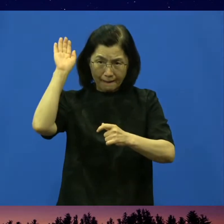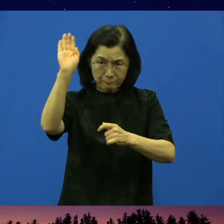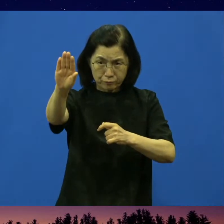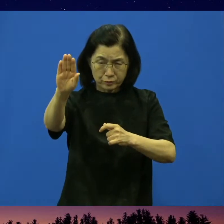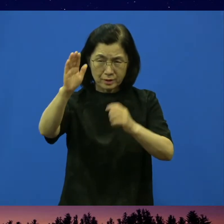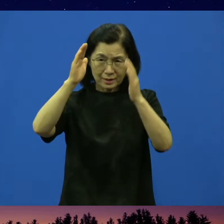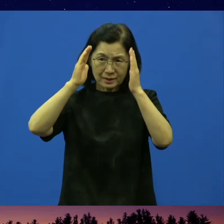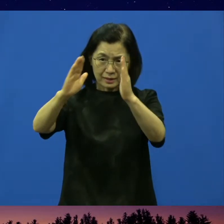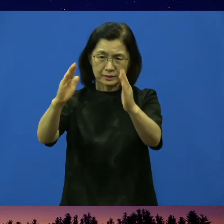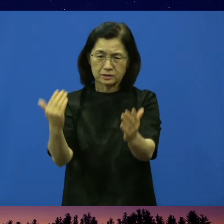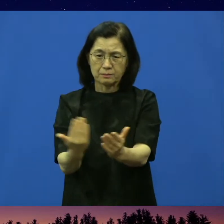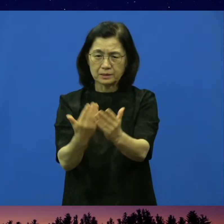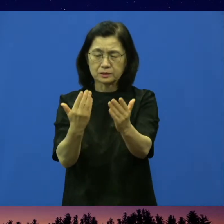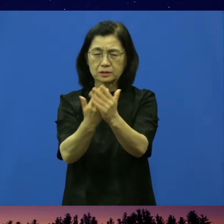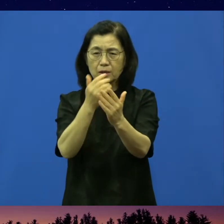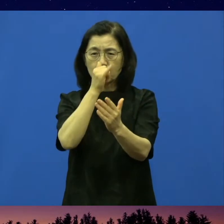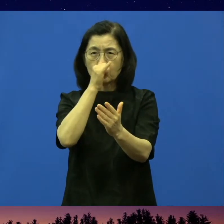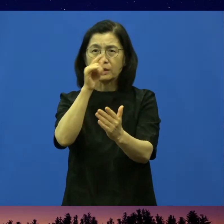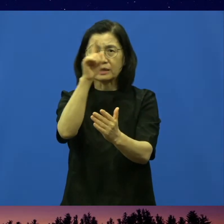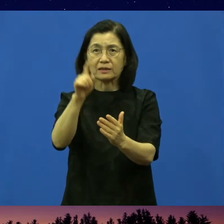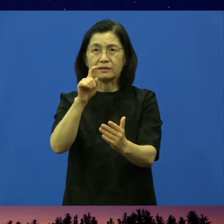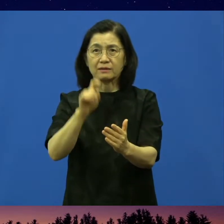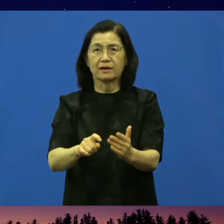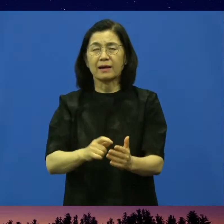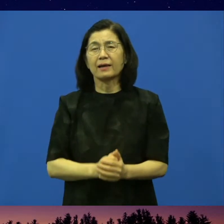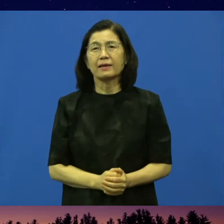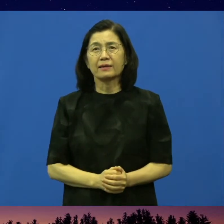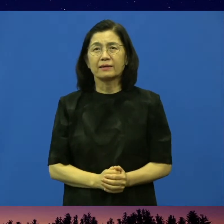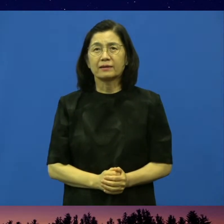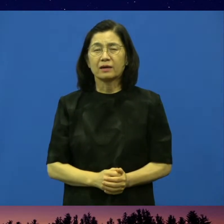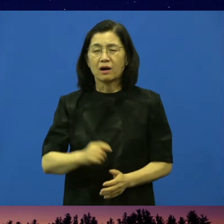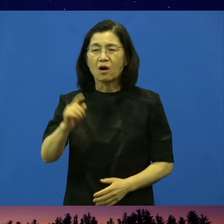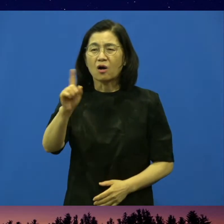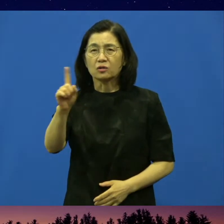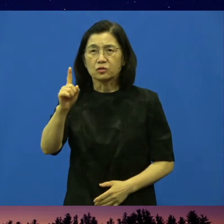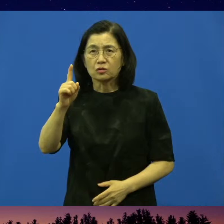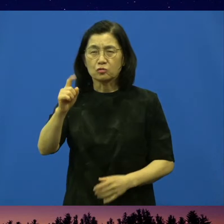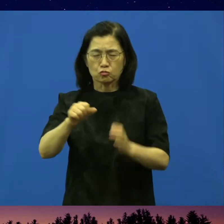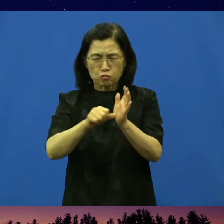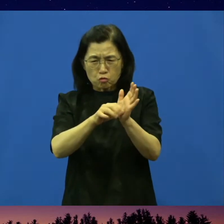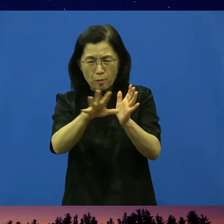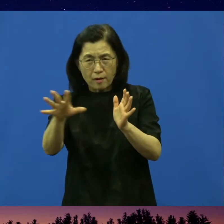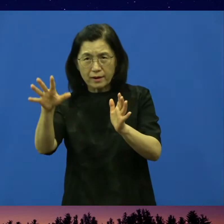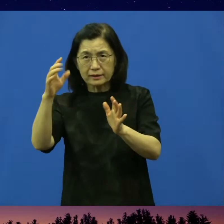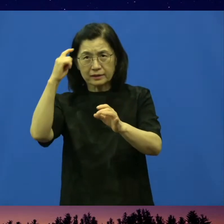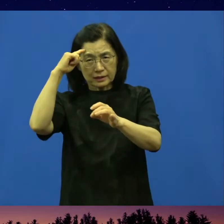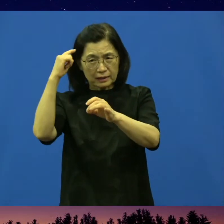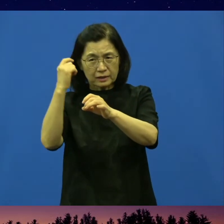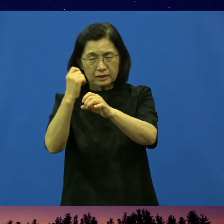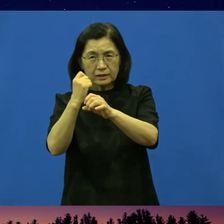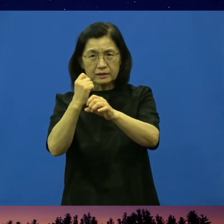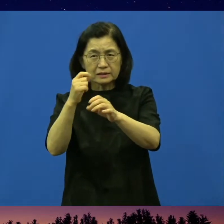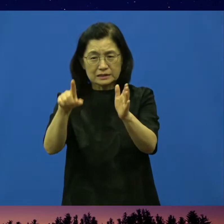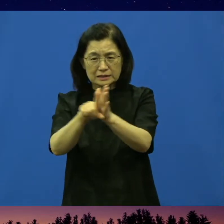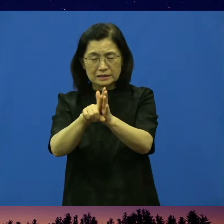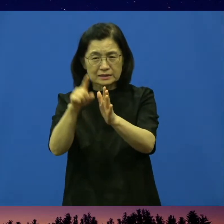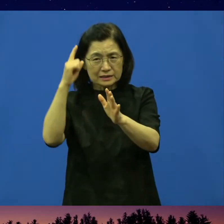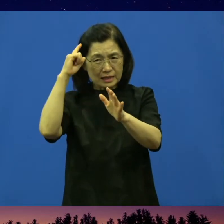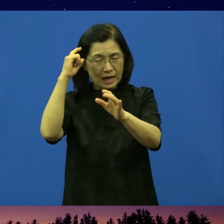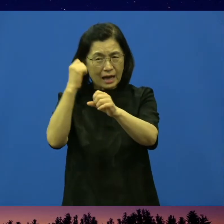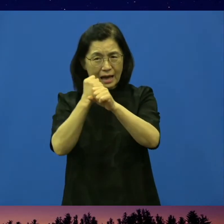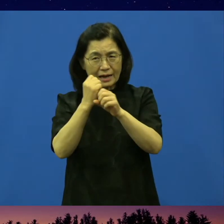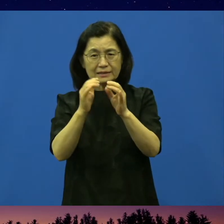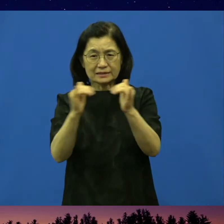월터 브루그만이라고 하는 유명한 구약학자가 있습니다. 그분에 의하면